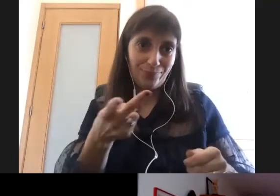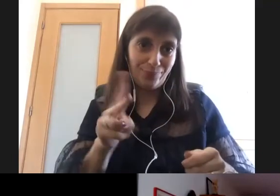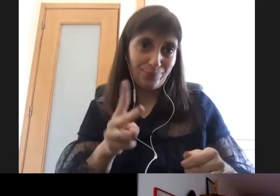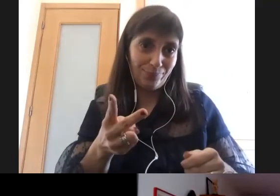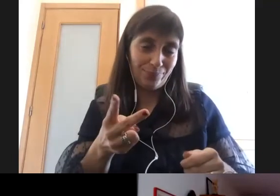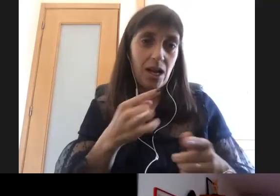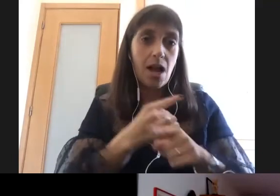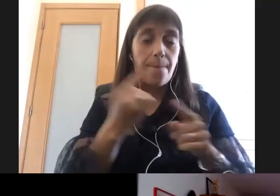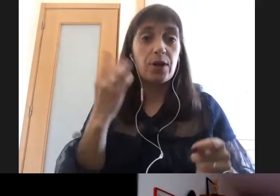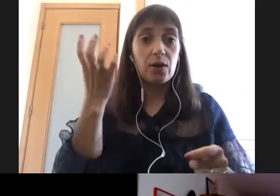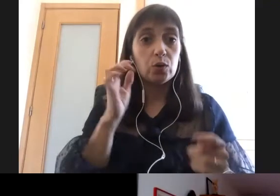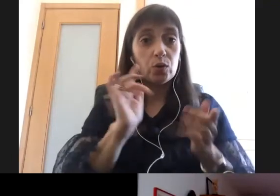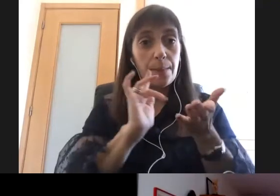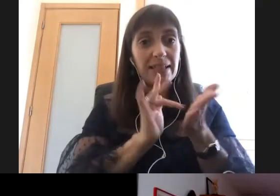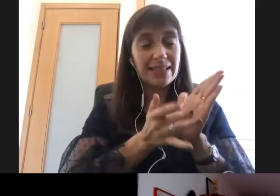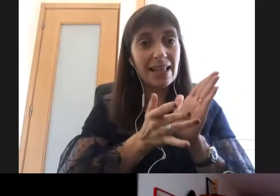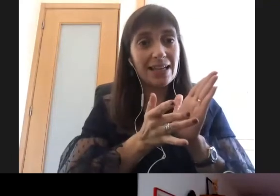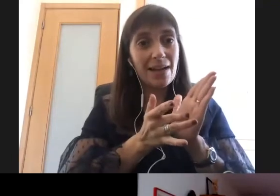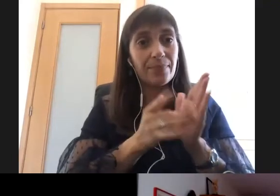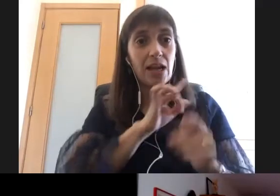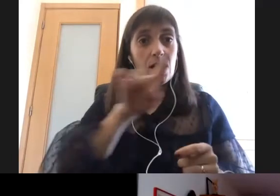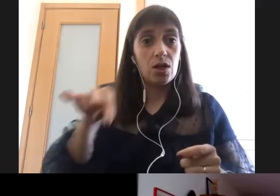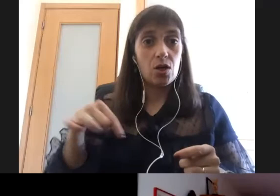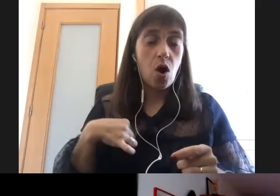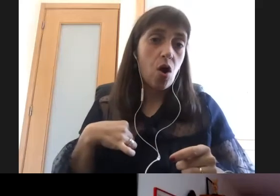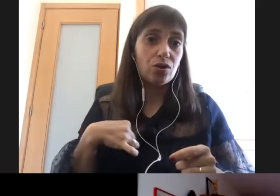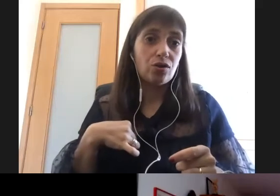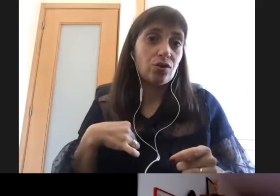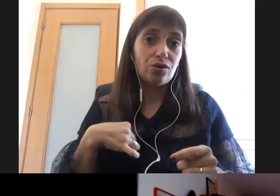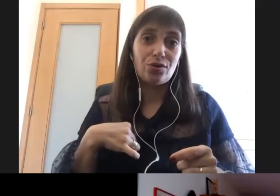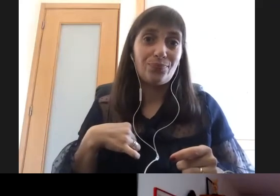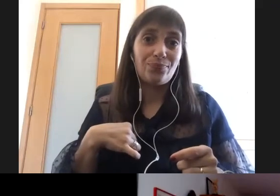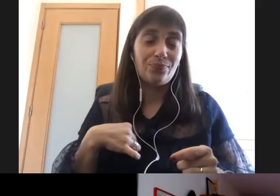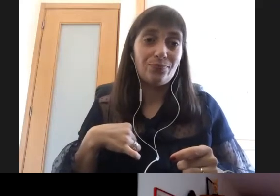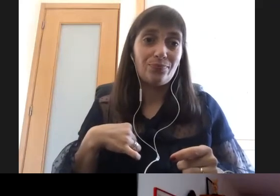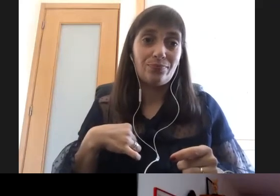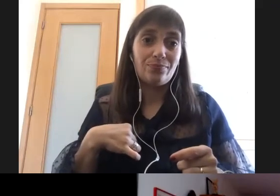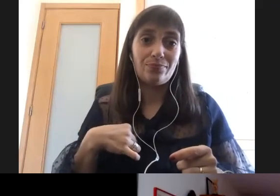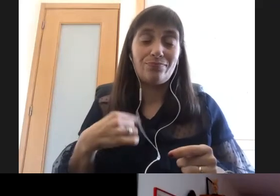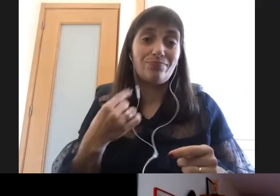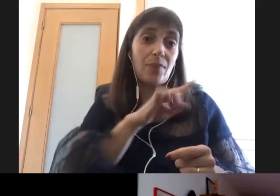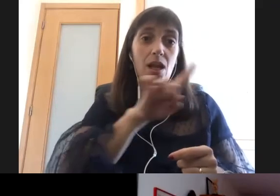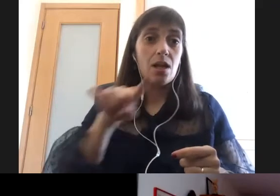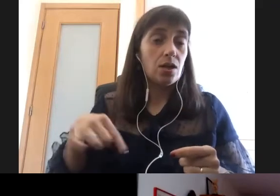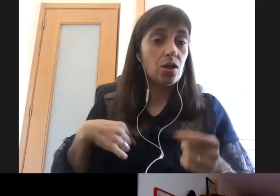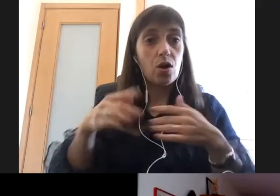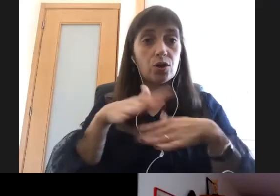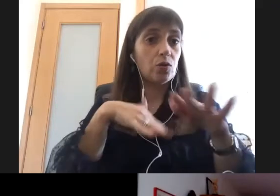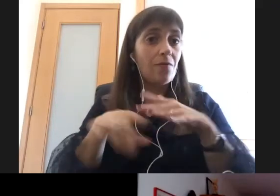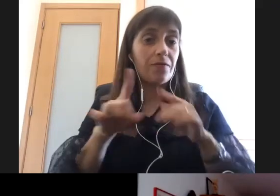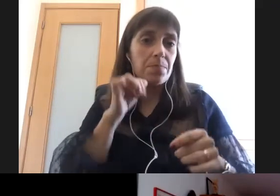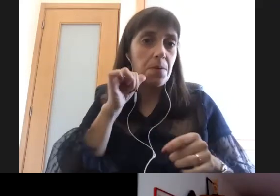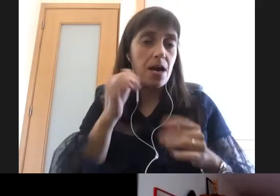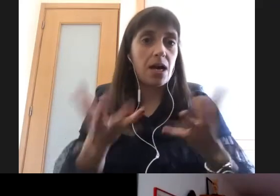Na cultura brasileira, gente ainda não... De certa forma, gente não fez ainda uma revolução